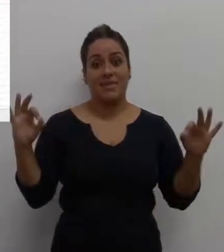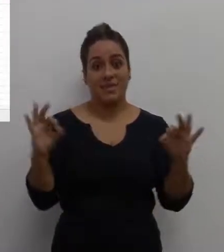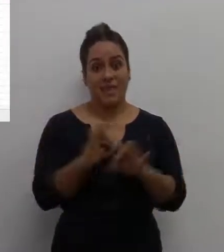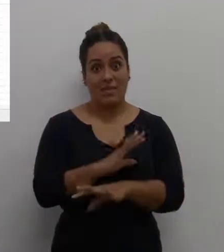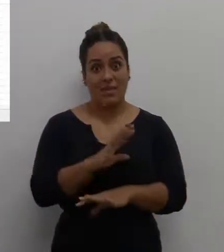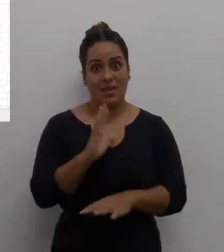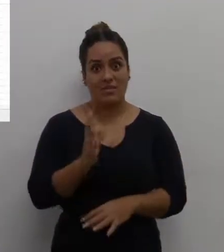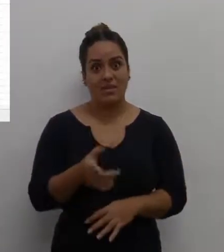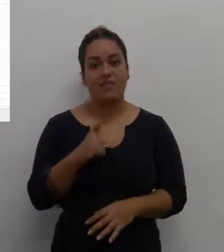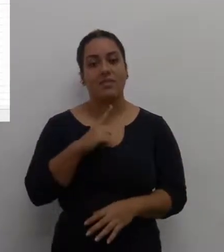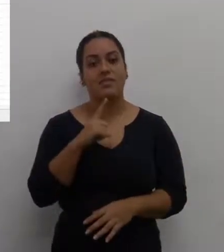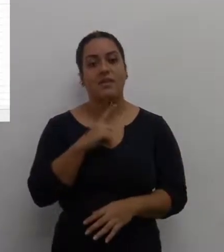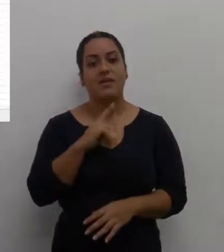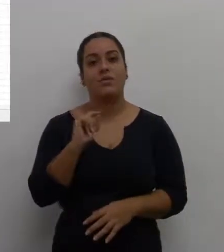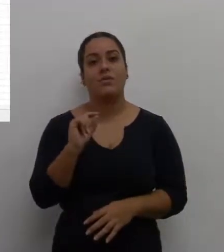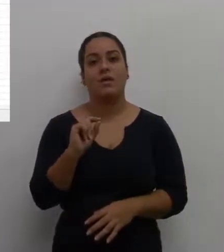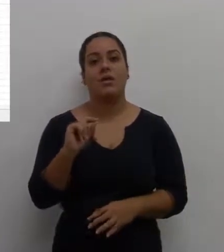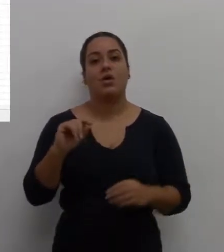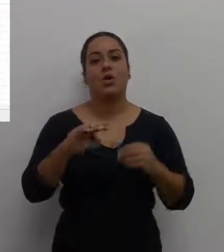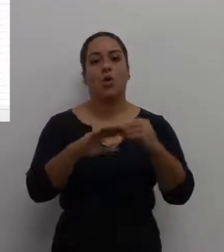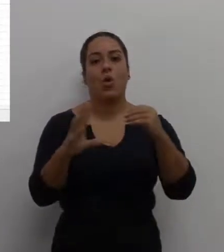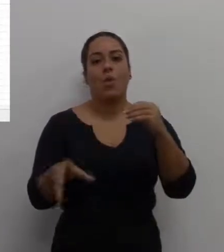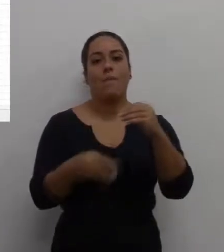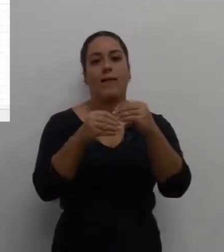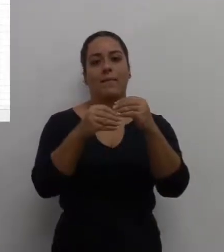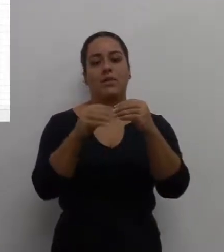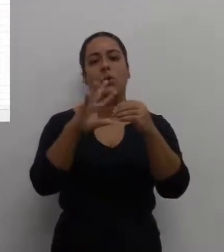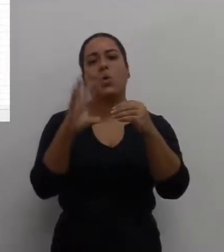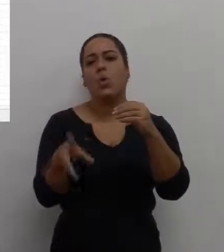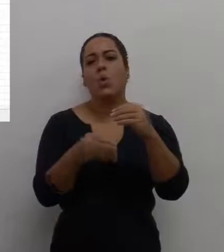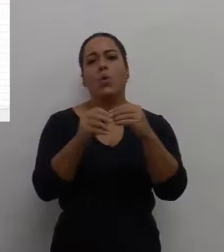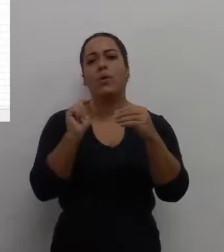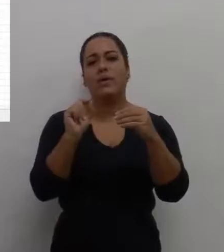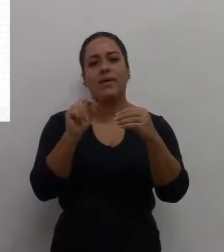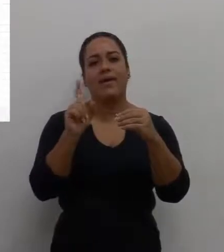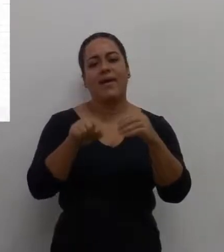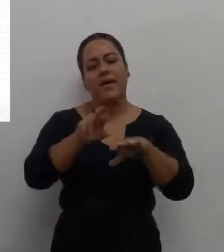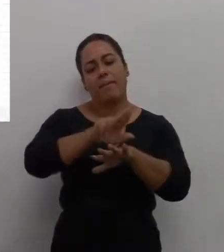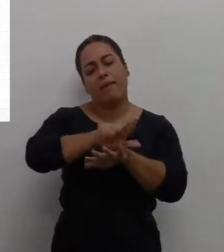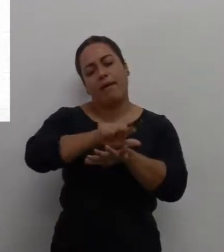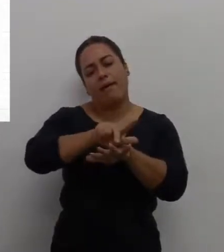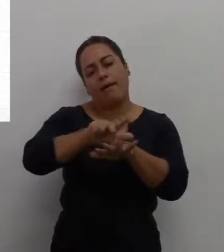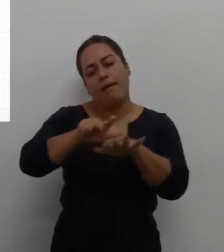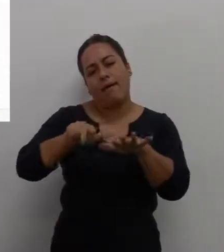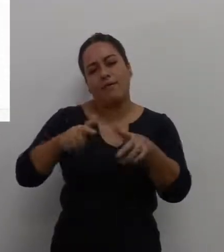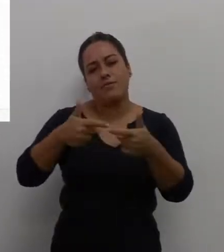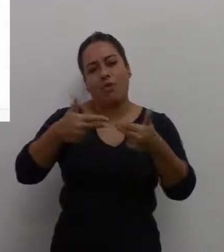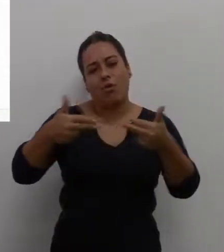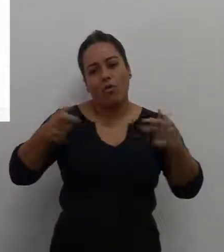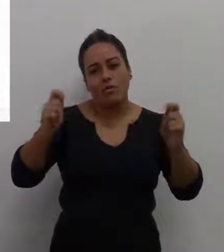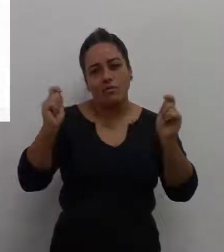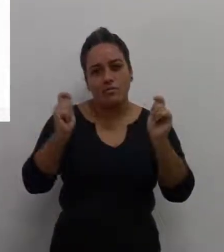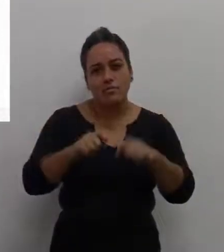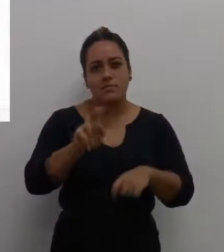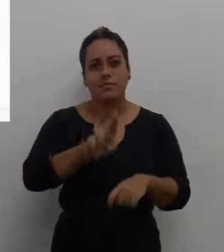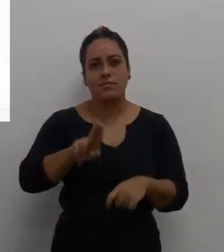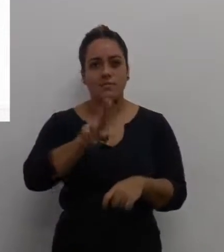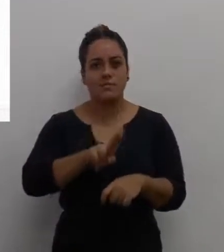E para terminar, temos aqui complementos. Complementos são uma série de recursos, série